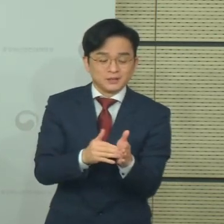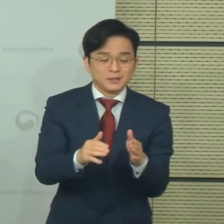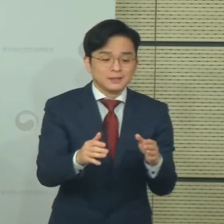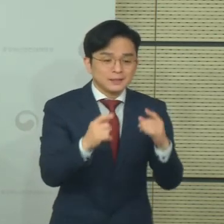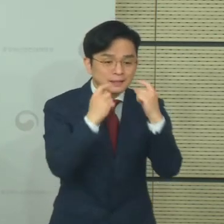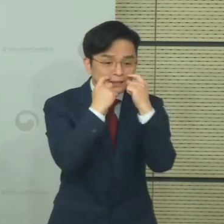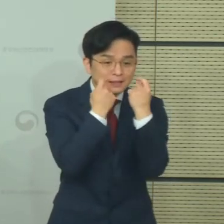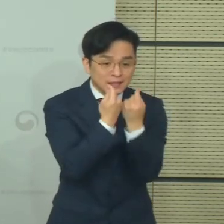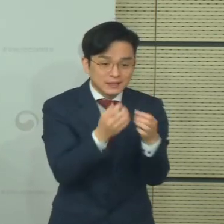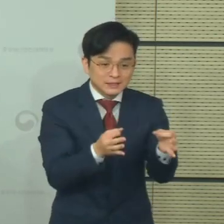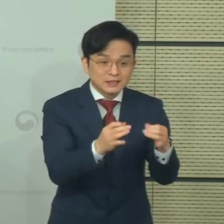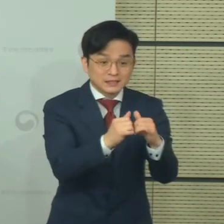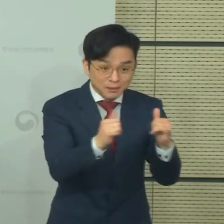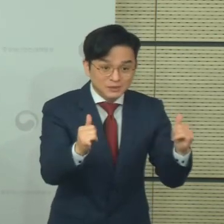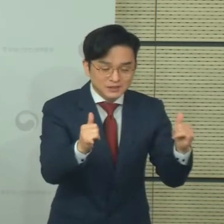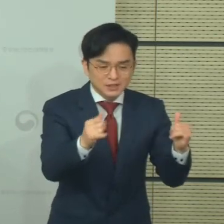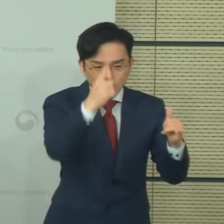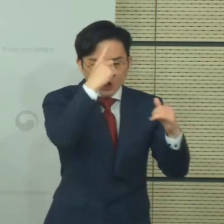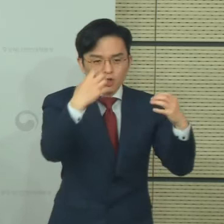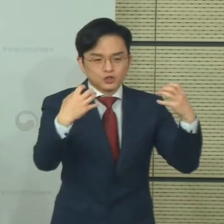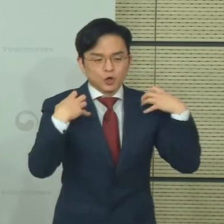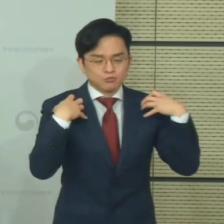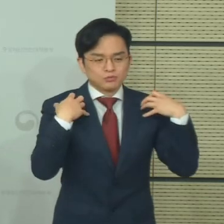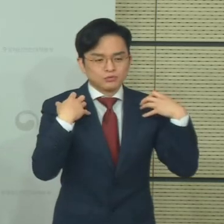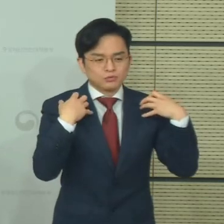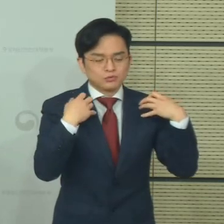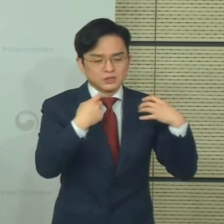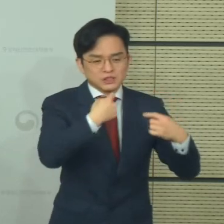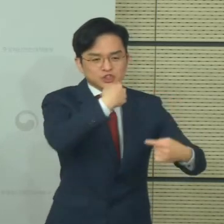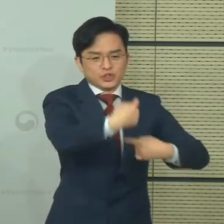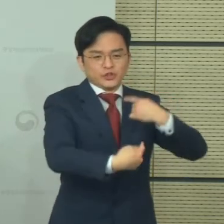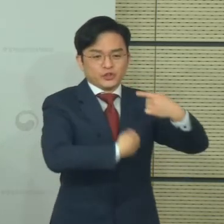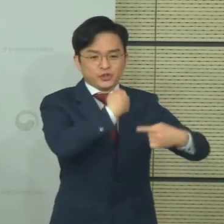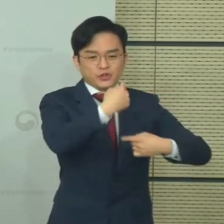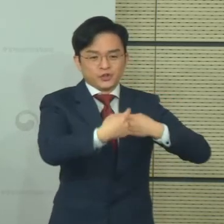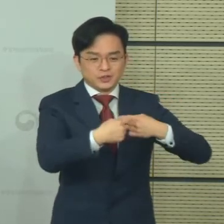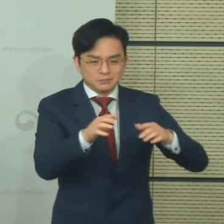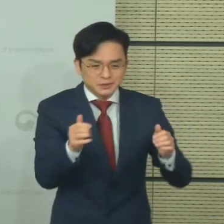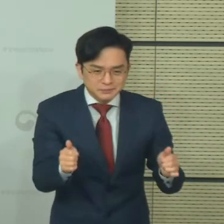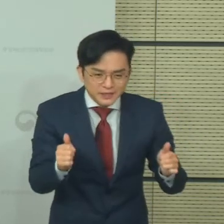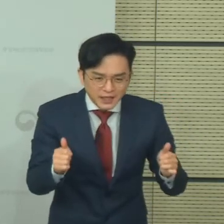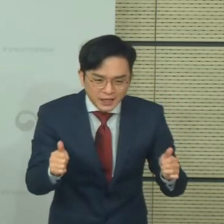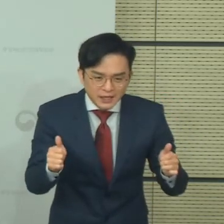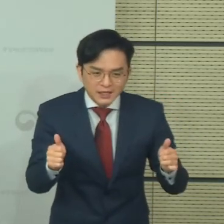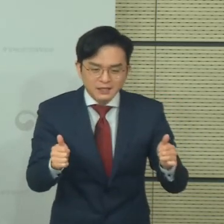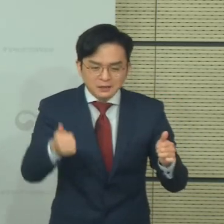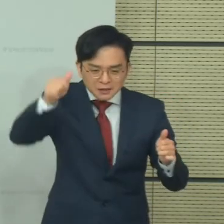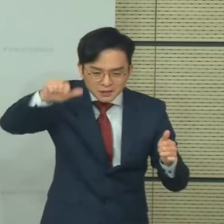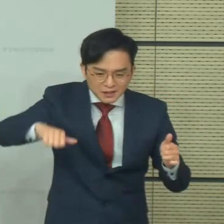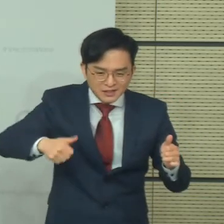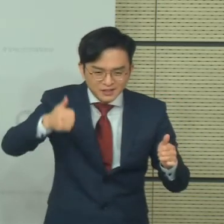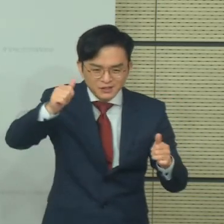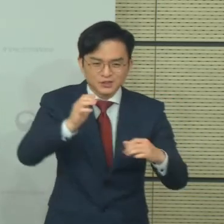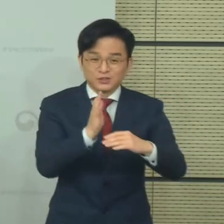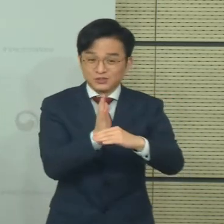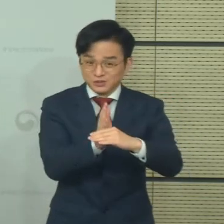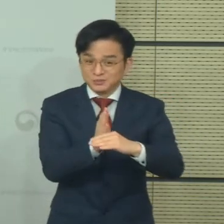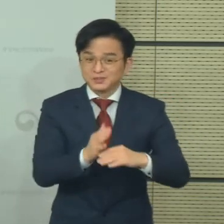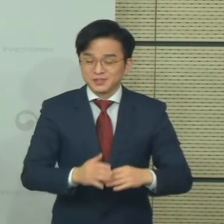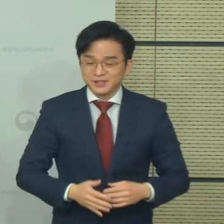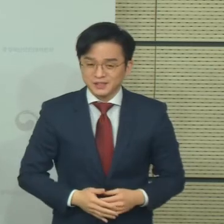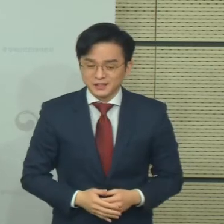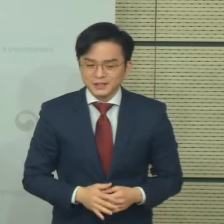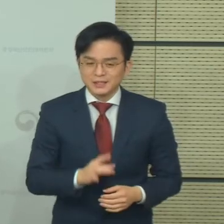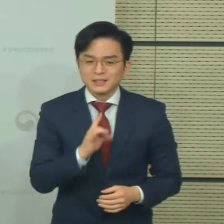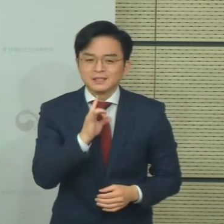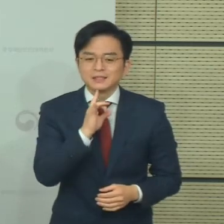있고 지원을 하기 위한 여러 가지 노력들이 이루어지고 있습니다. 다만 지원 신청하는 소상공인의